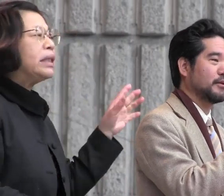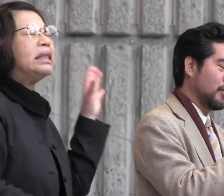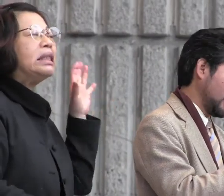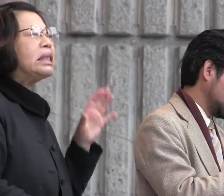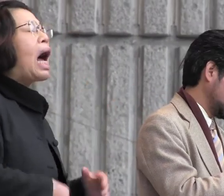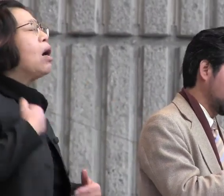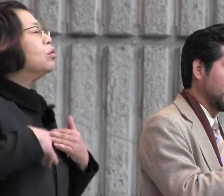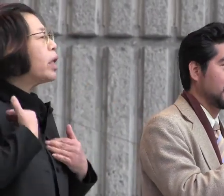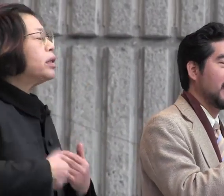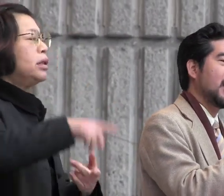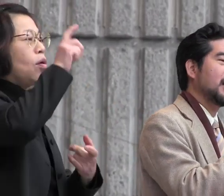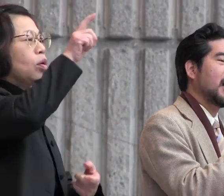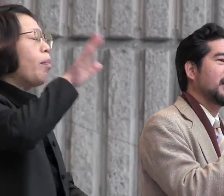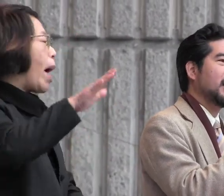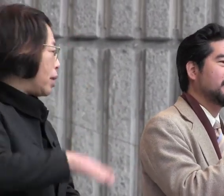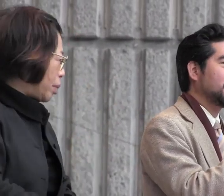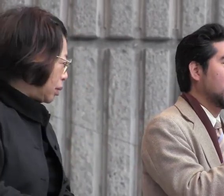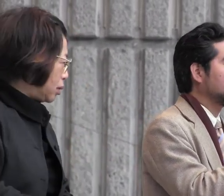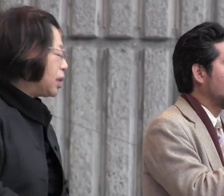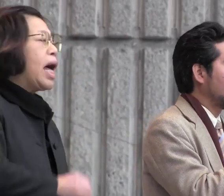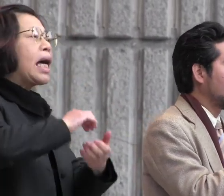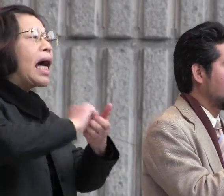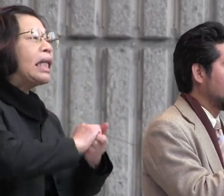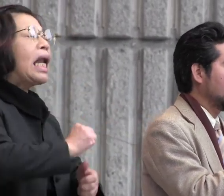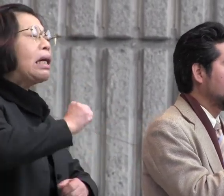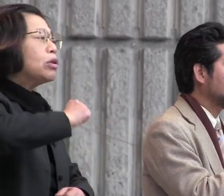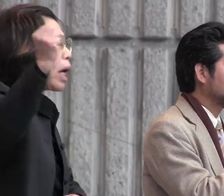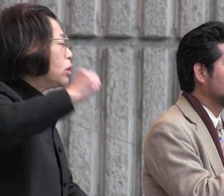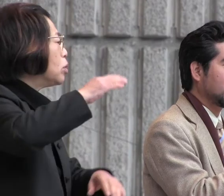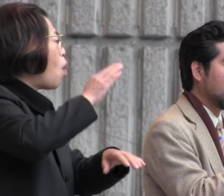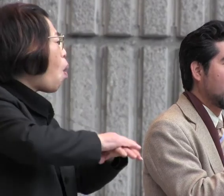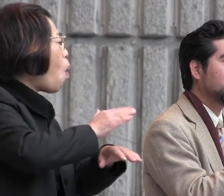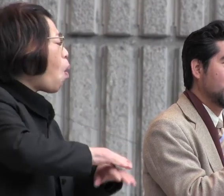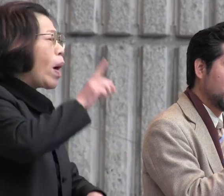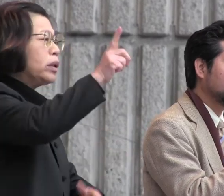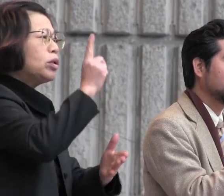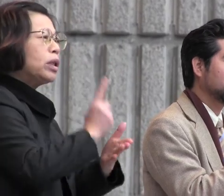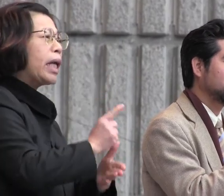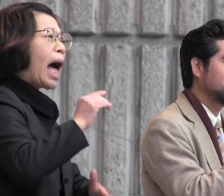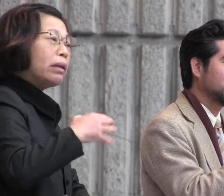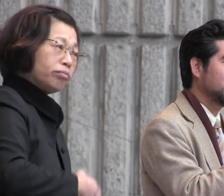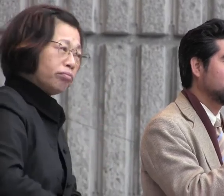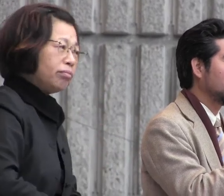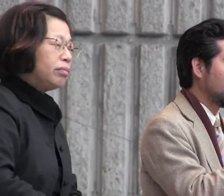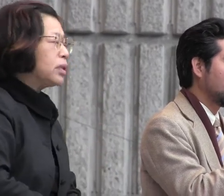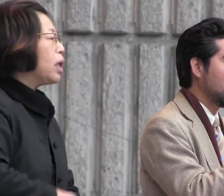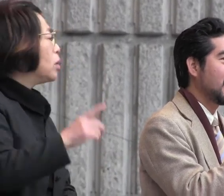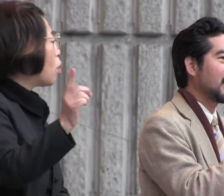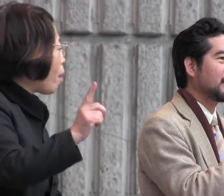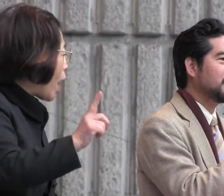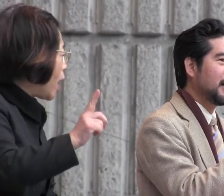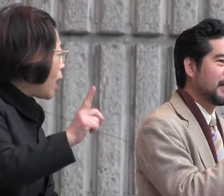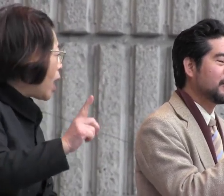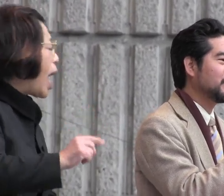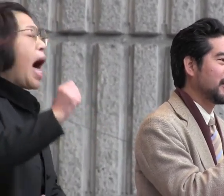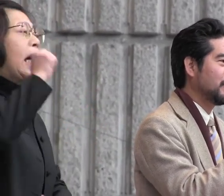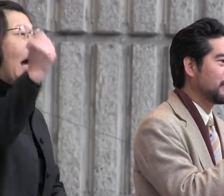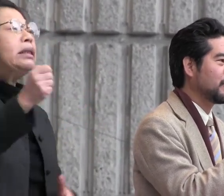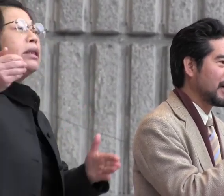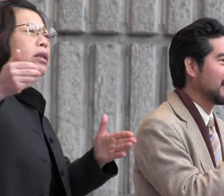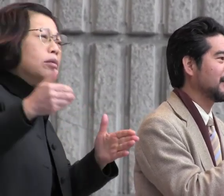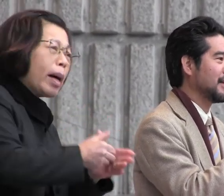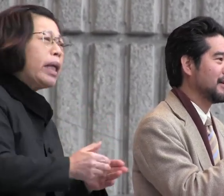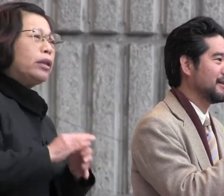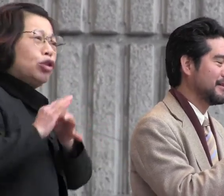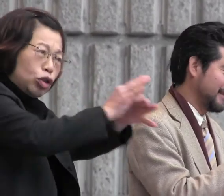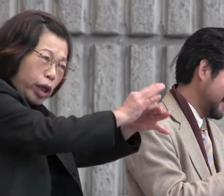あります。紹介したいと思います。必ず勝つ方法が一つだけあるよ。それは勝つまで続け